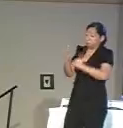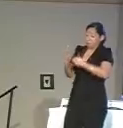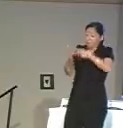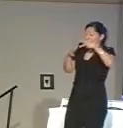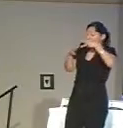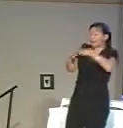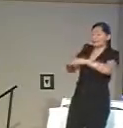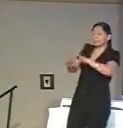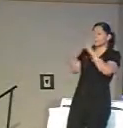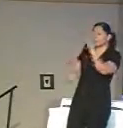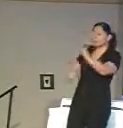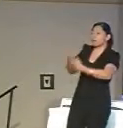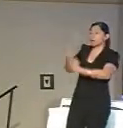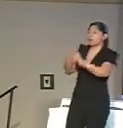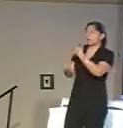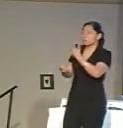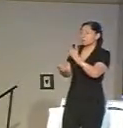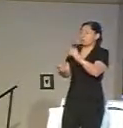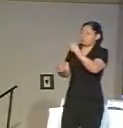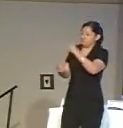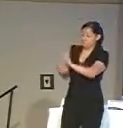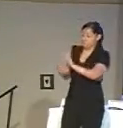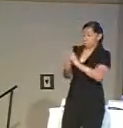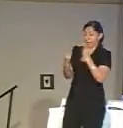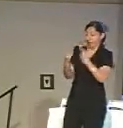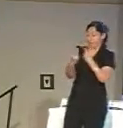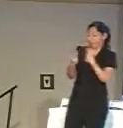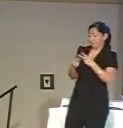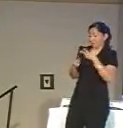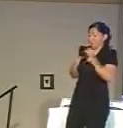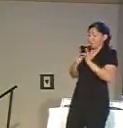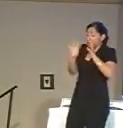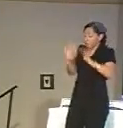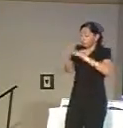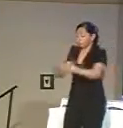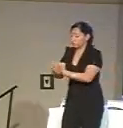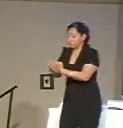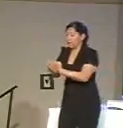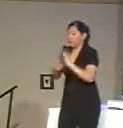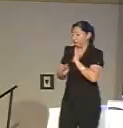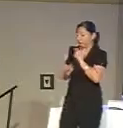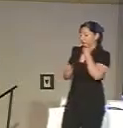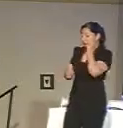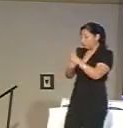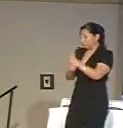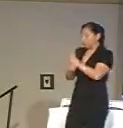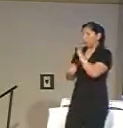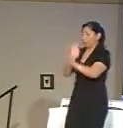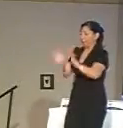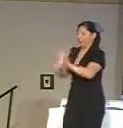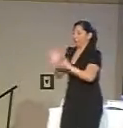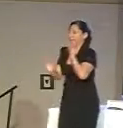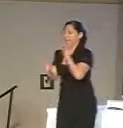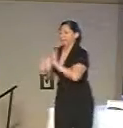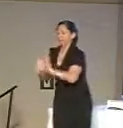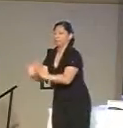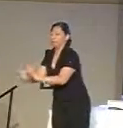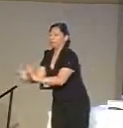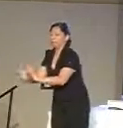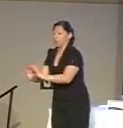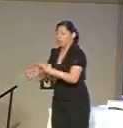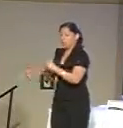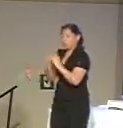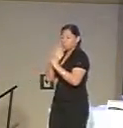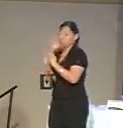de niños prematuros, al menos realizar intervenciones para que estos niños prematuros no